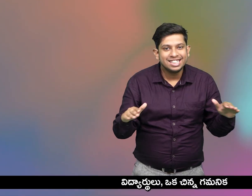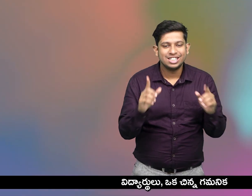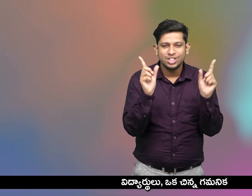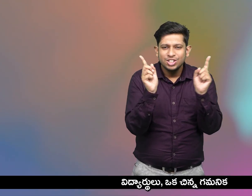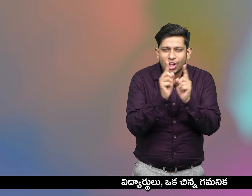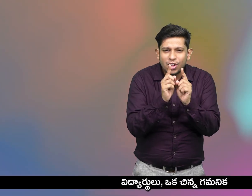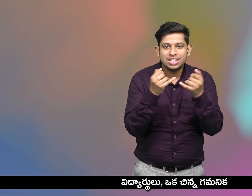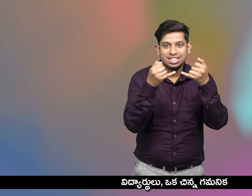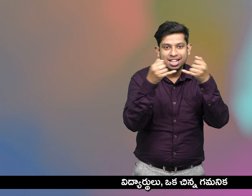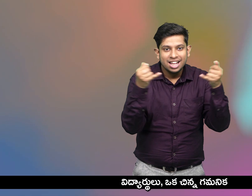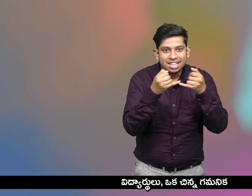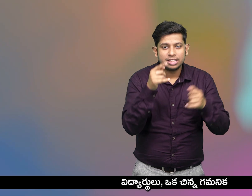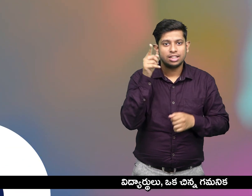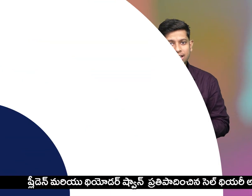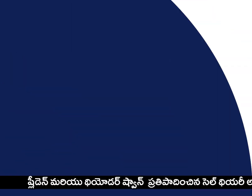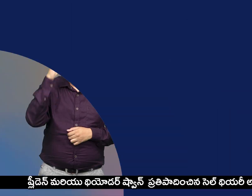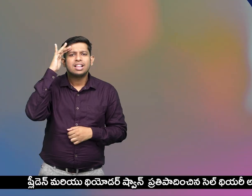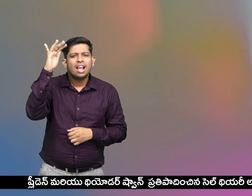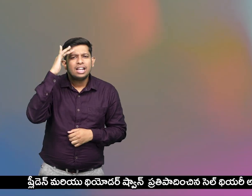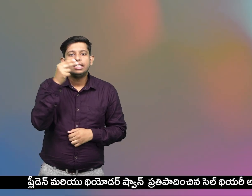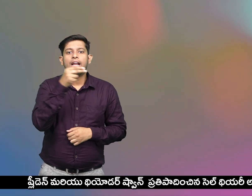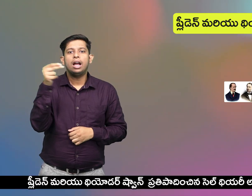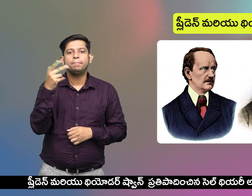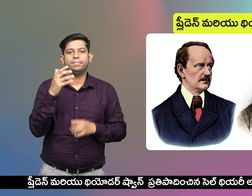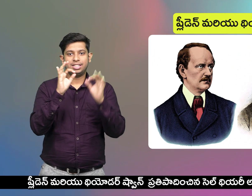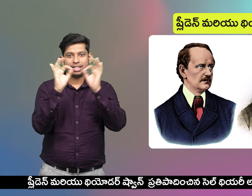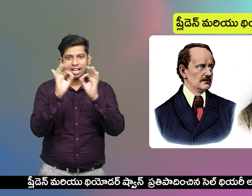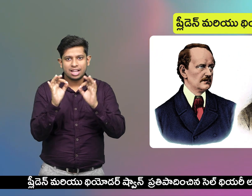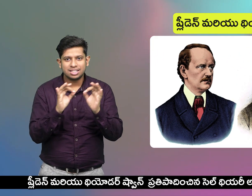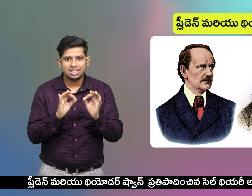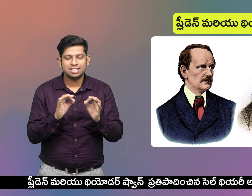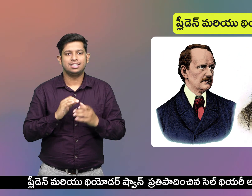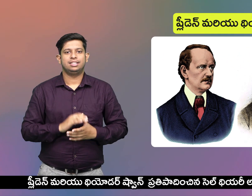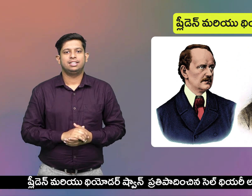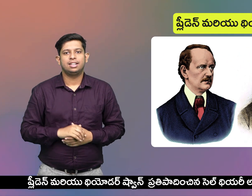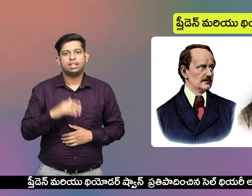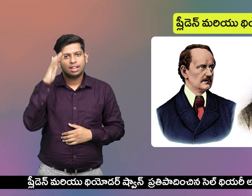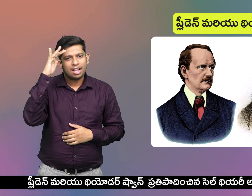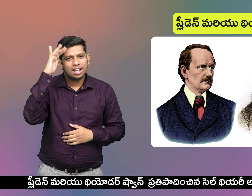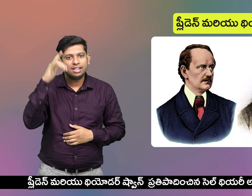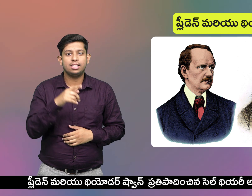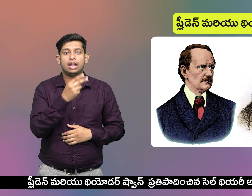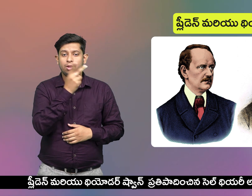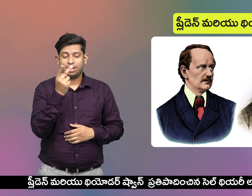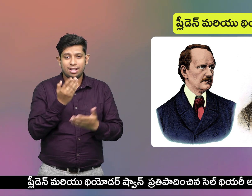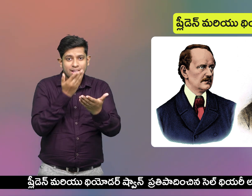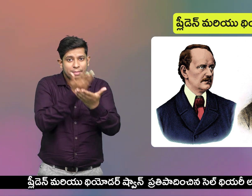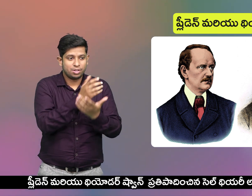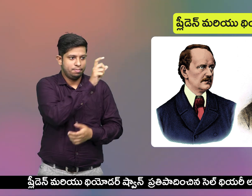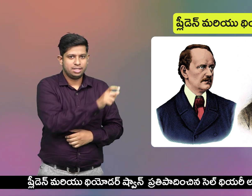విద్యార్థులు, ఒక చిన్న గమనిక. ష్లీడెన్ మరియు థియరోడర్ ష్వాన్ ప్రతిపాదించిన సెల్ థియరీ అనే